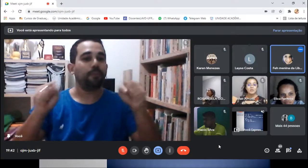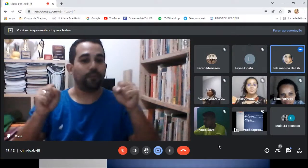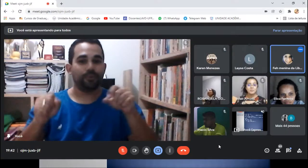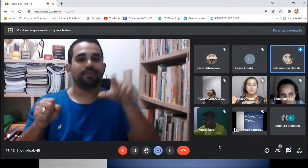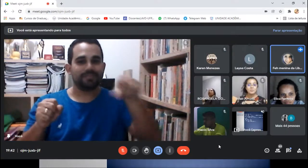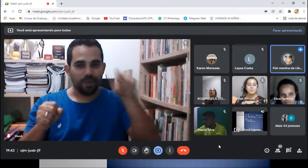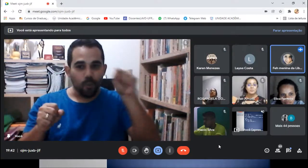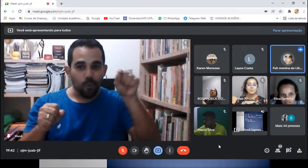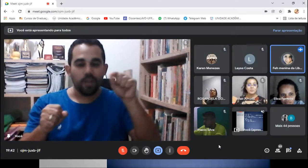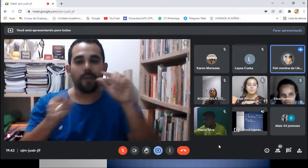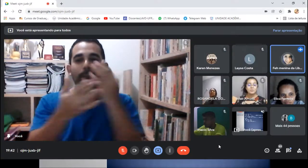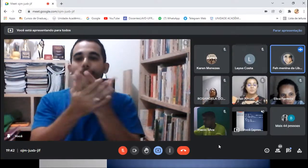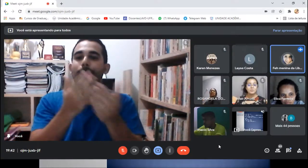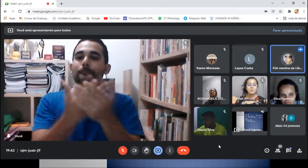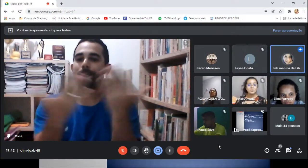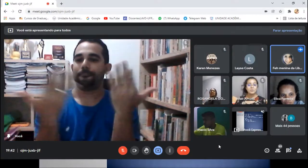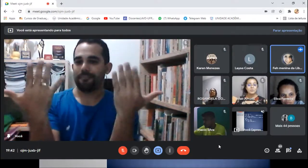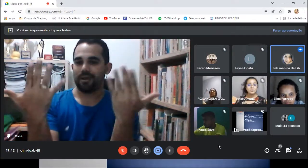Que se podem mover as mãos.